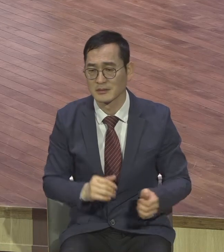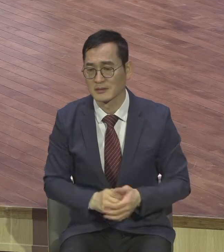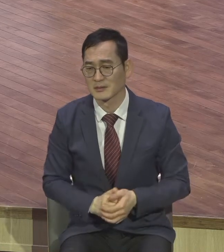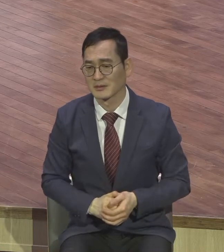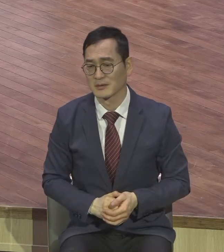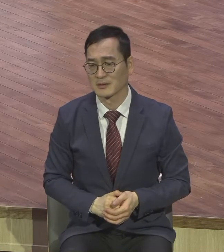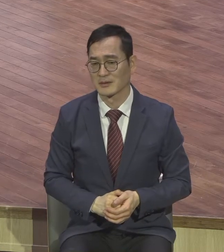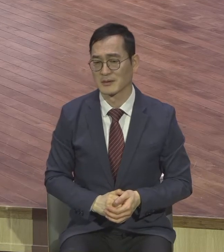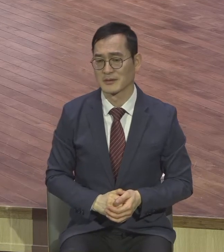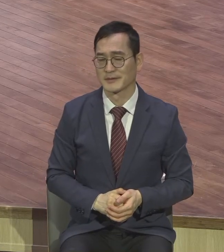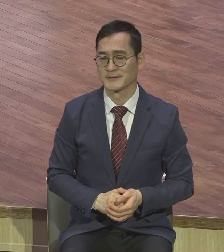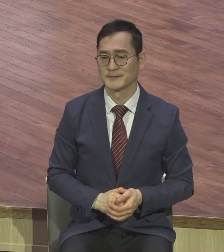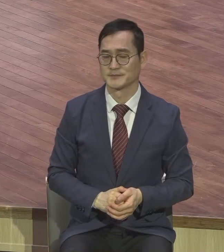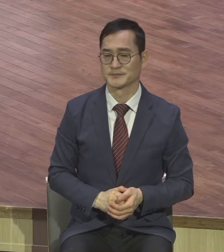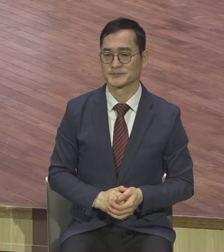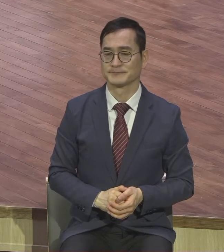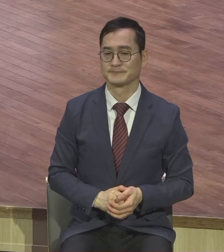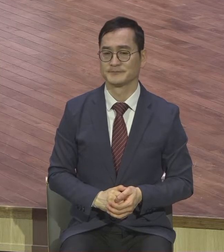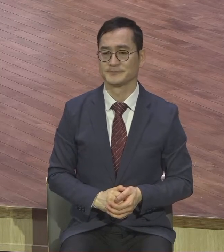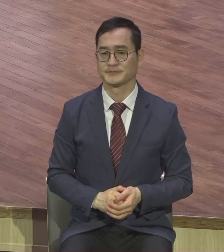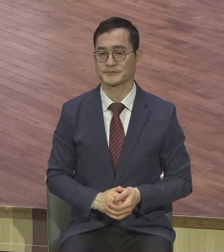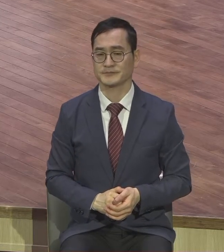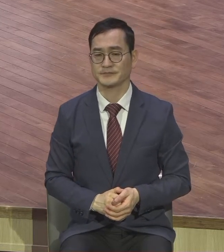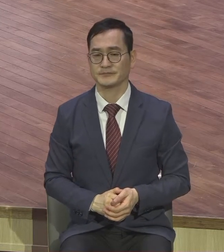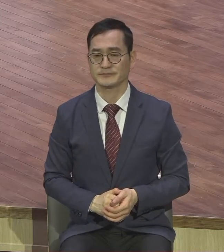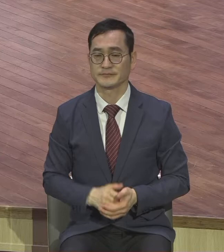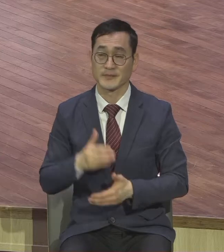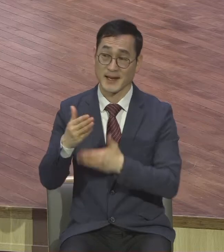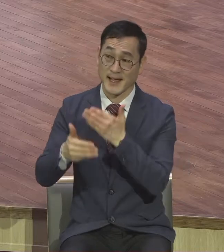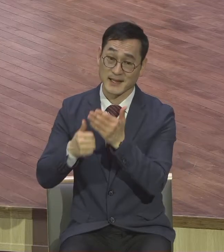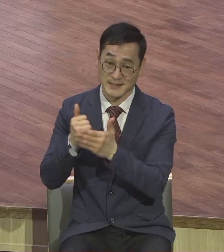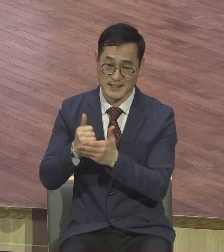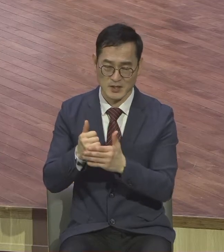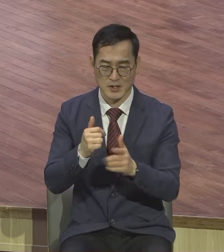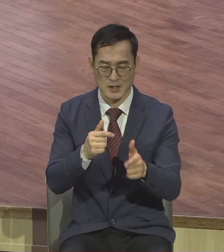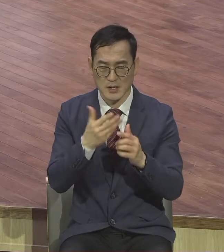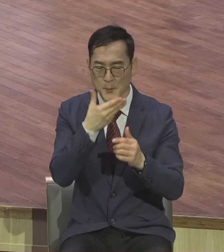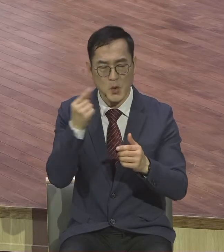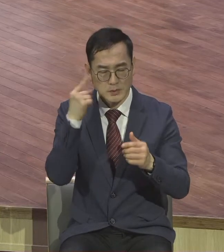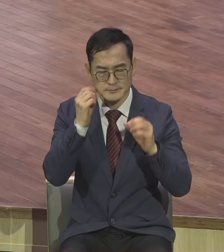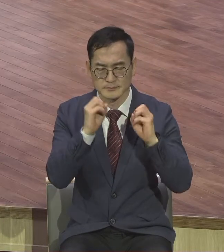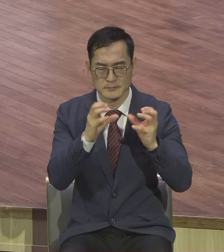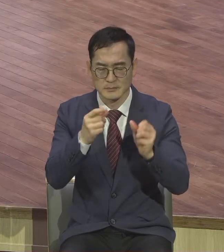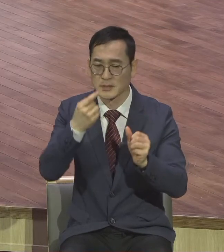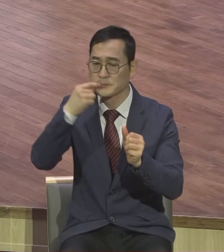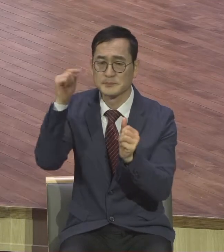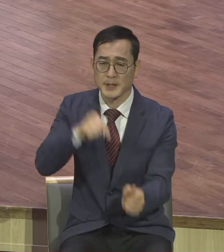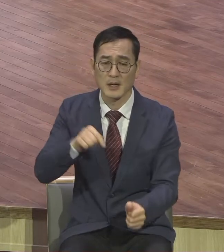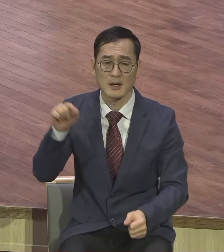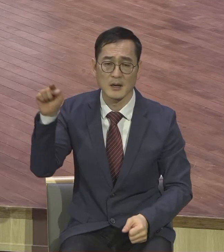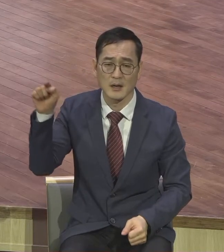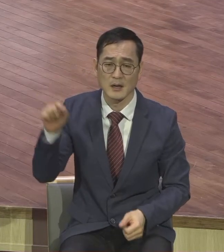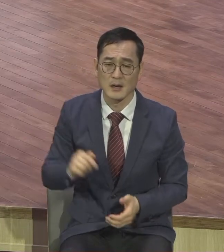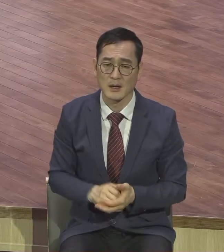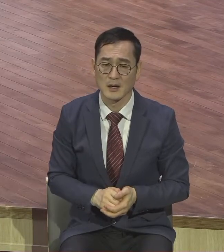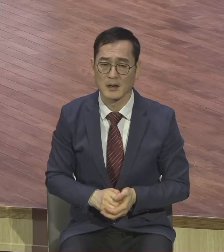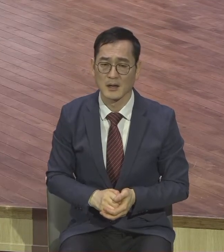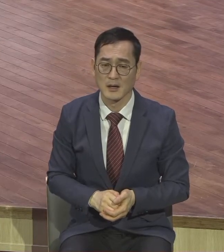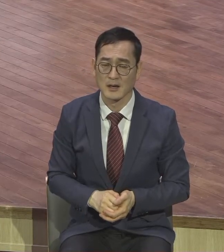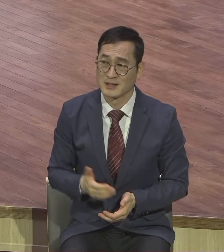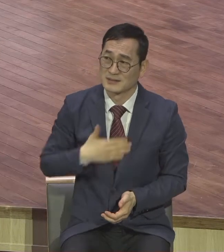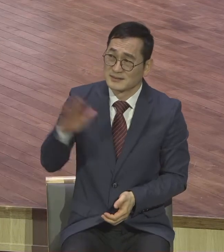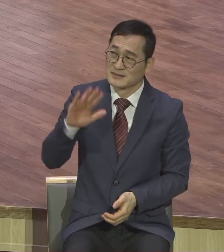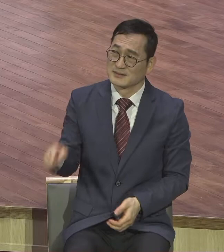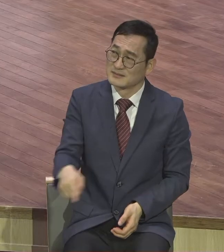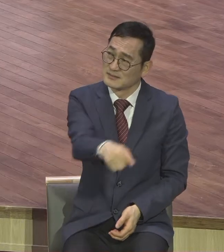하나님이 교회를 통해서 내게 주신 명령인데 영증이 바람을 일으키라 켰는데 현장치유의 응답 받아라